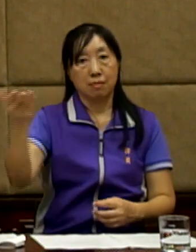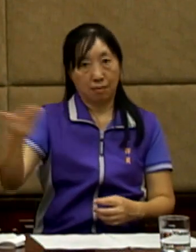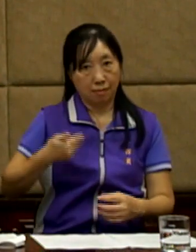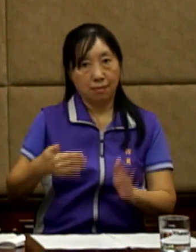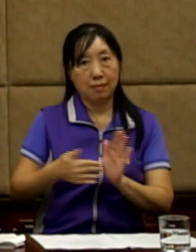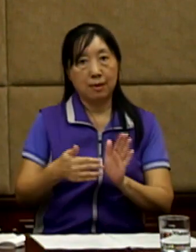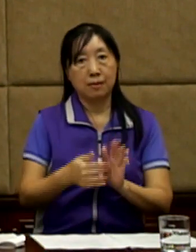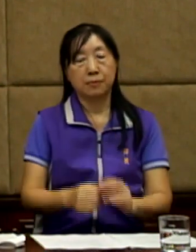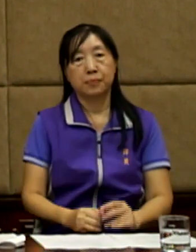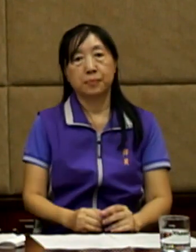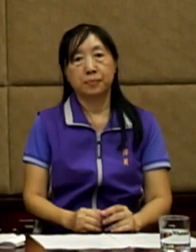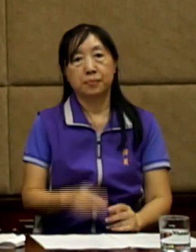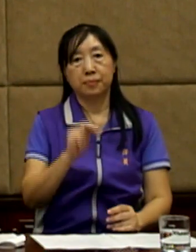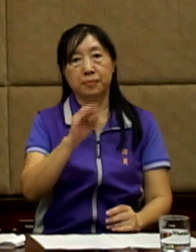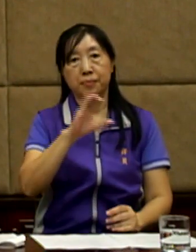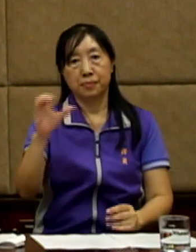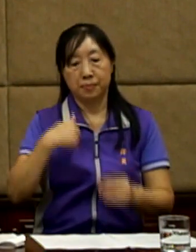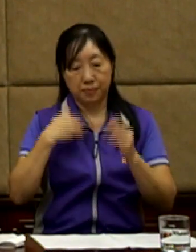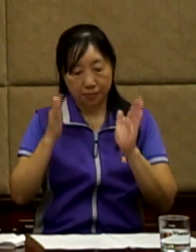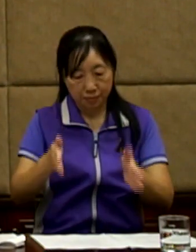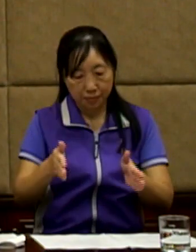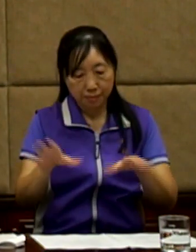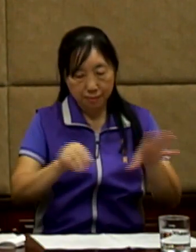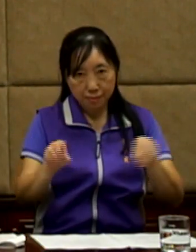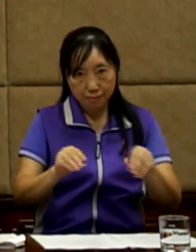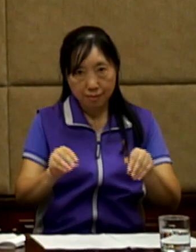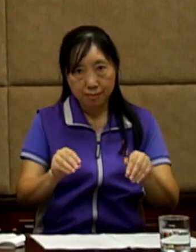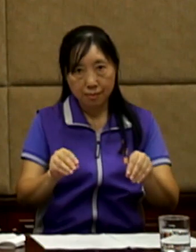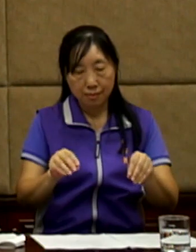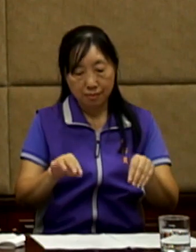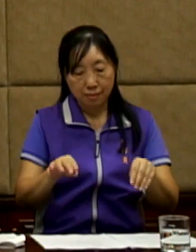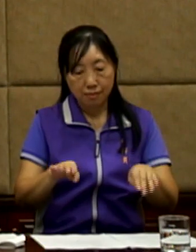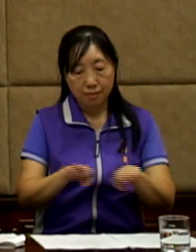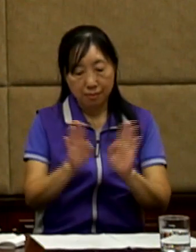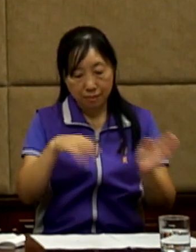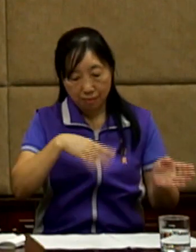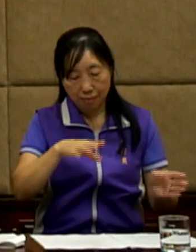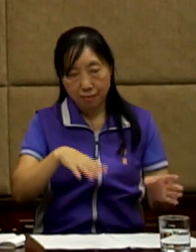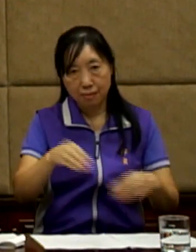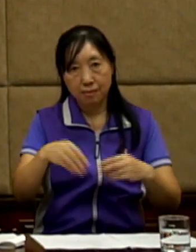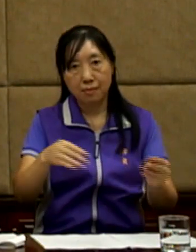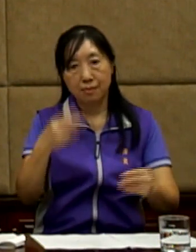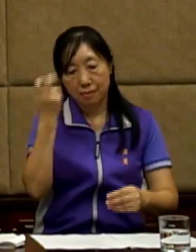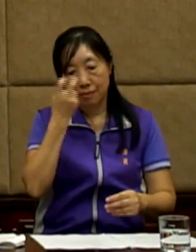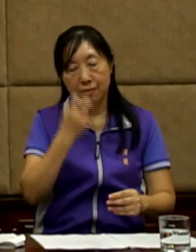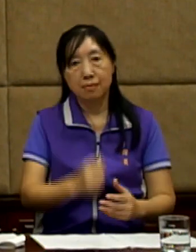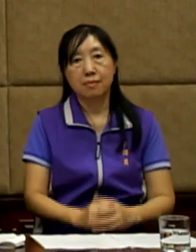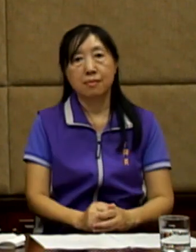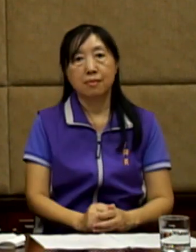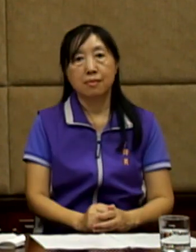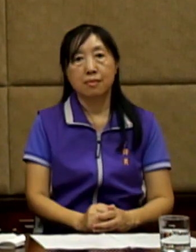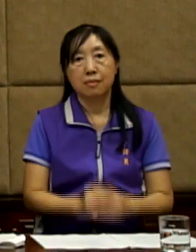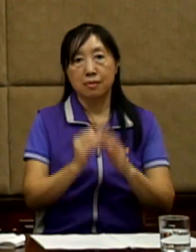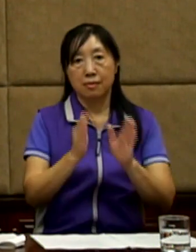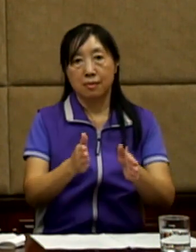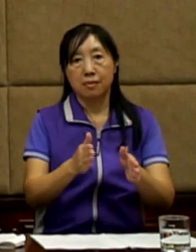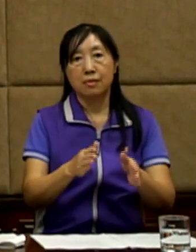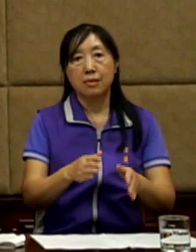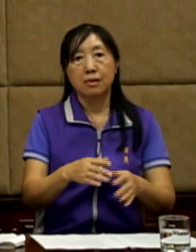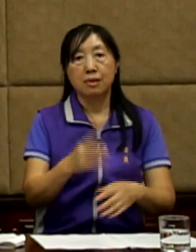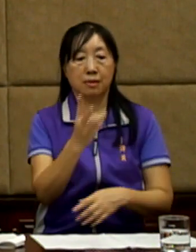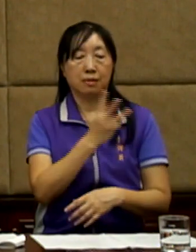了，那 NCC 已经在就这些相关的文件进行研习，就是有关于那个中那个赵少康